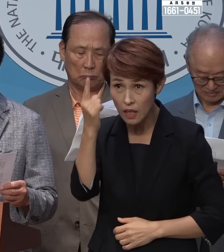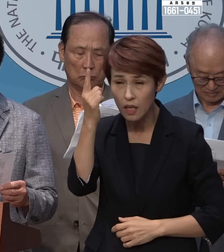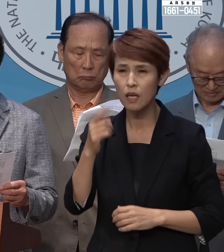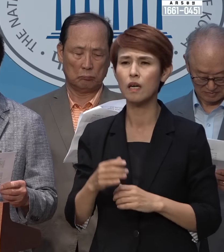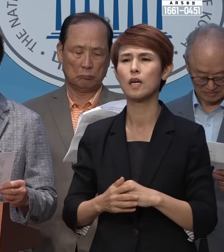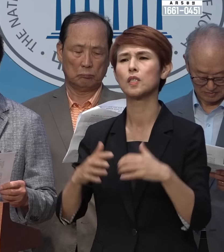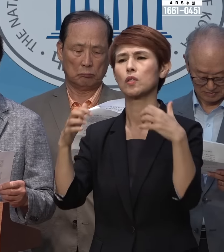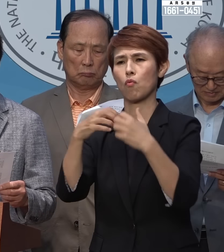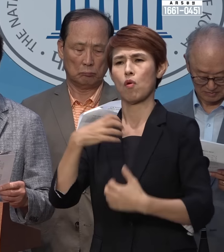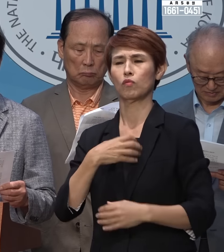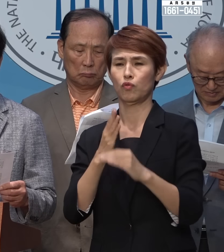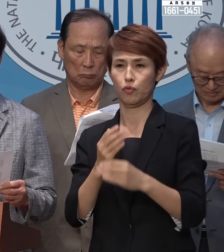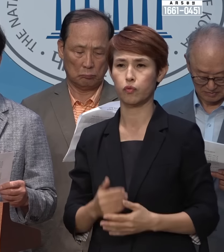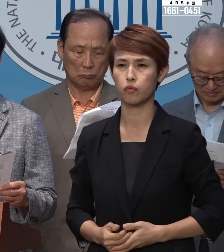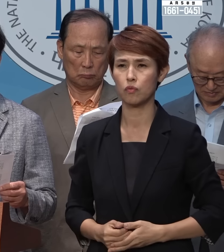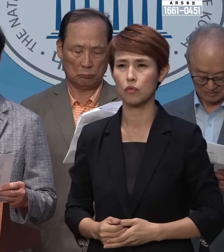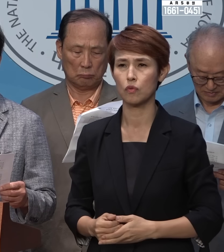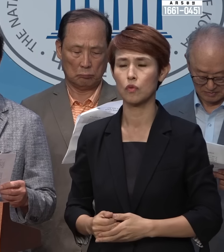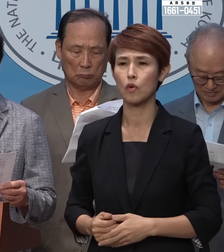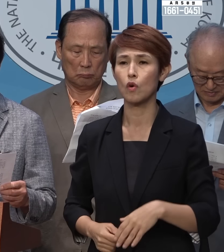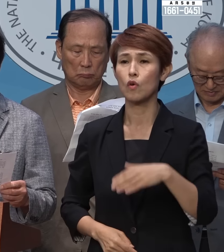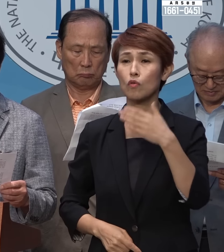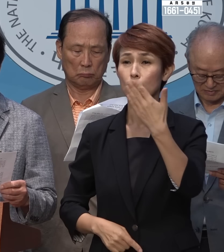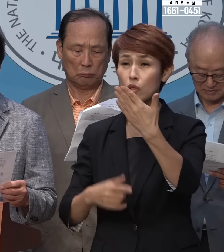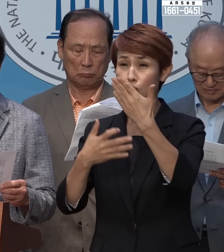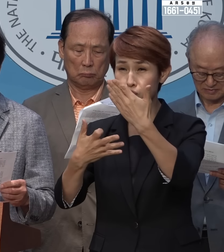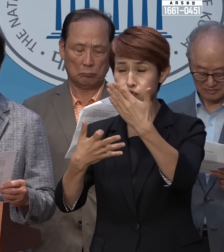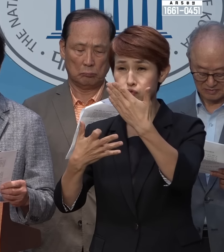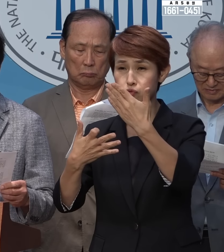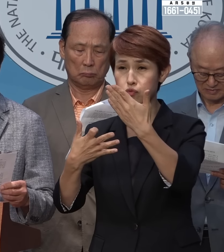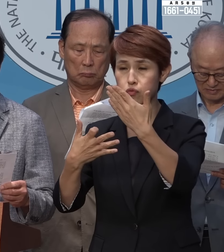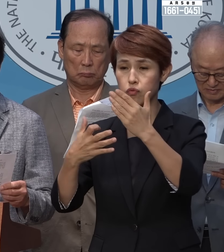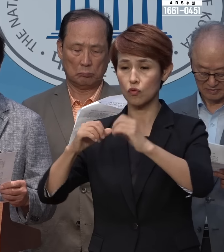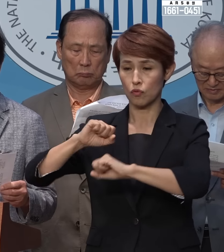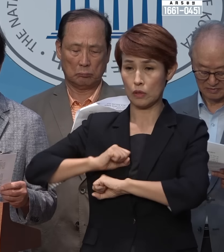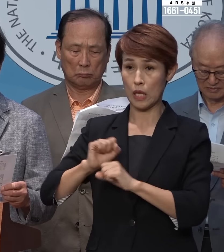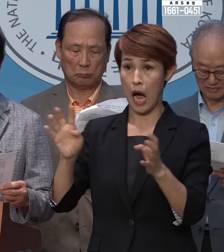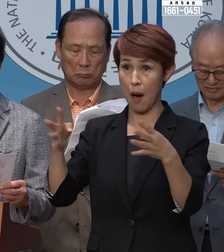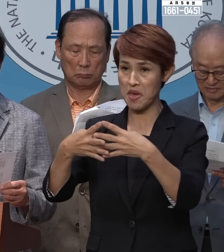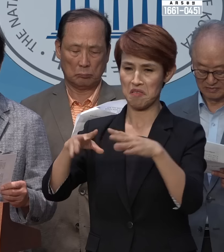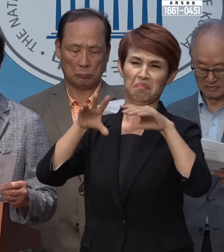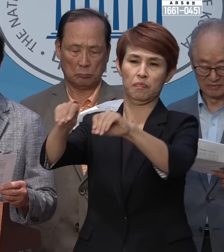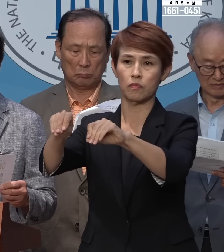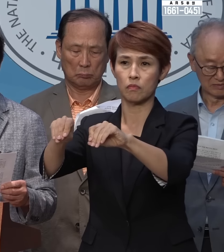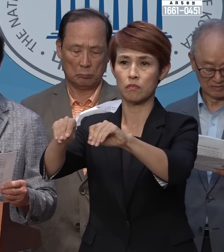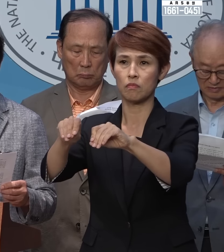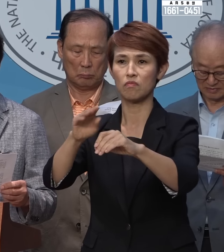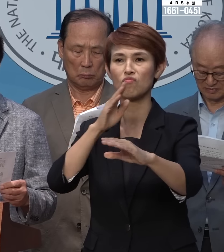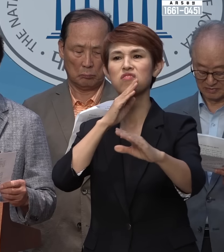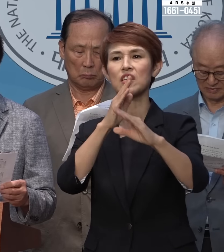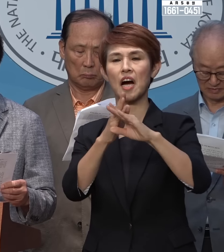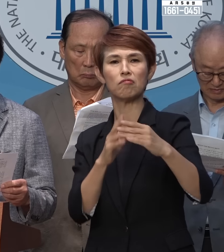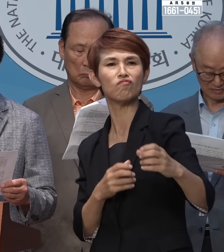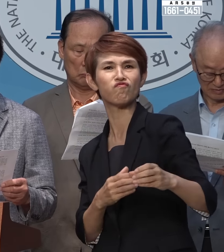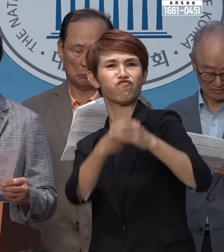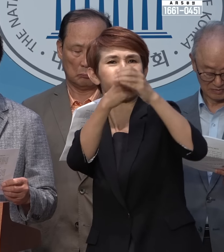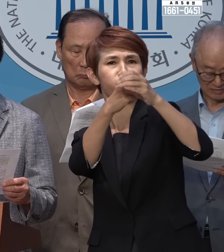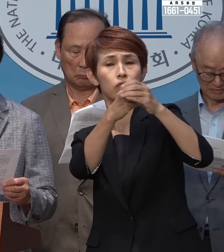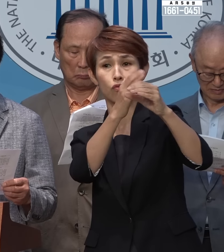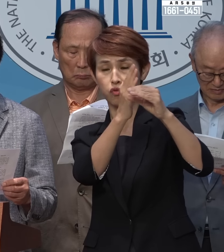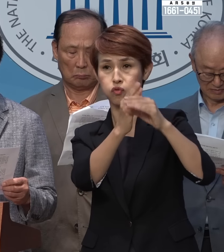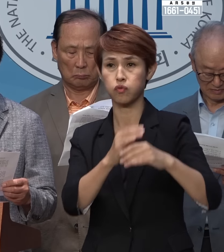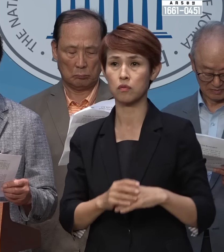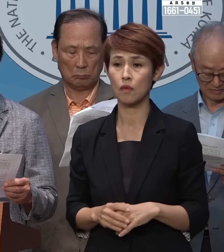9.19 군사합의 효력을 정지시키고 불필요한 대북 비난을 반복하면서 서해와